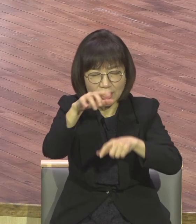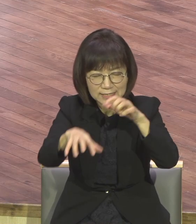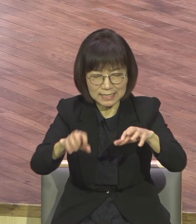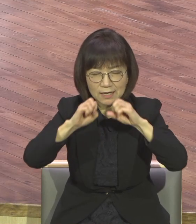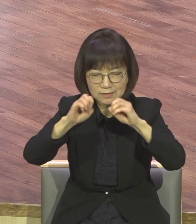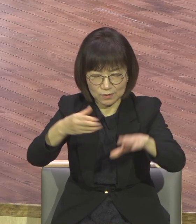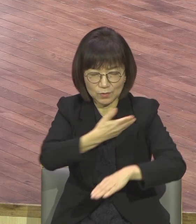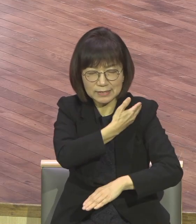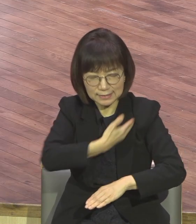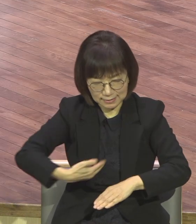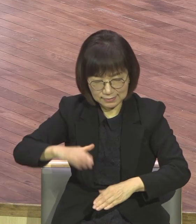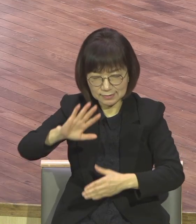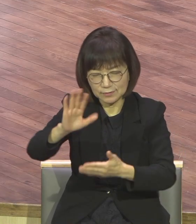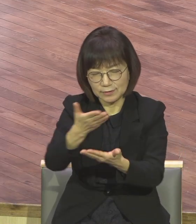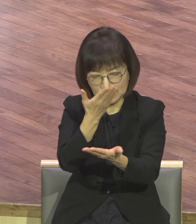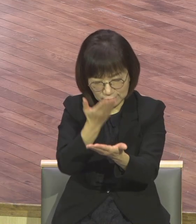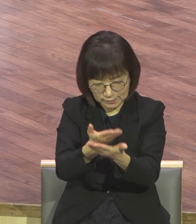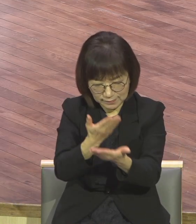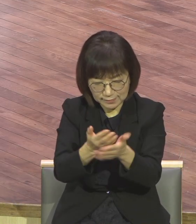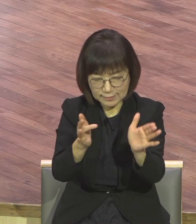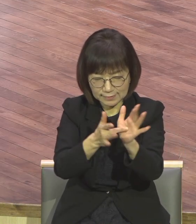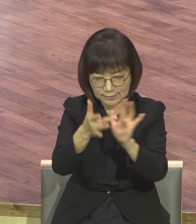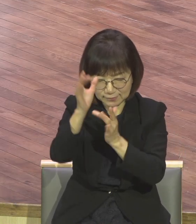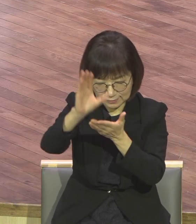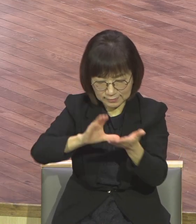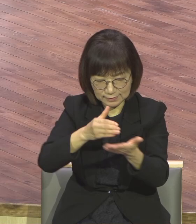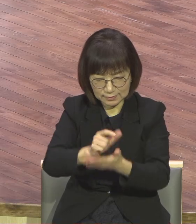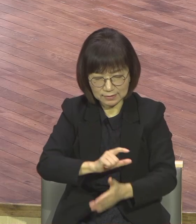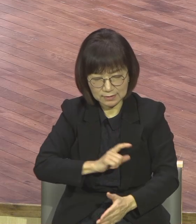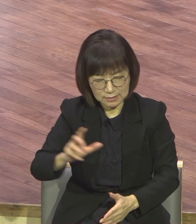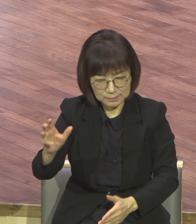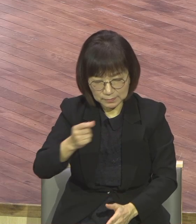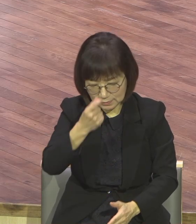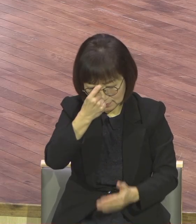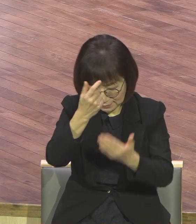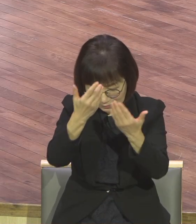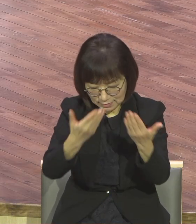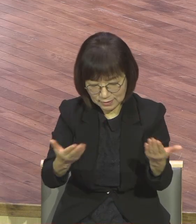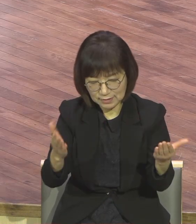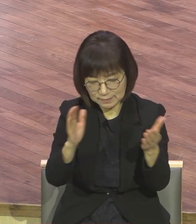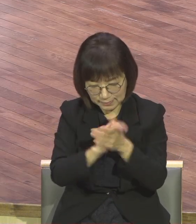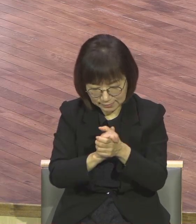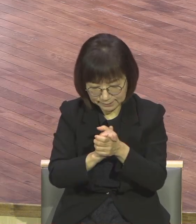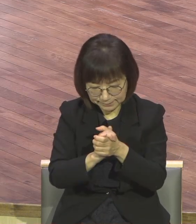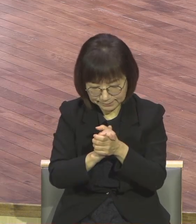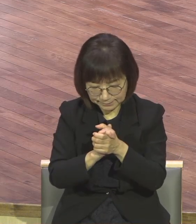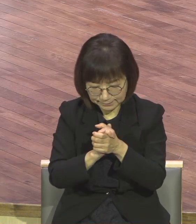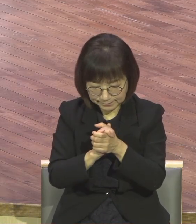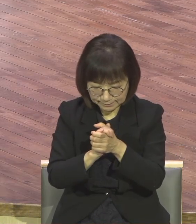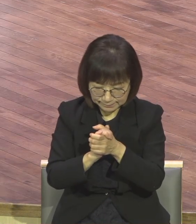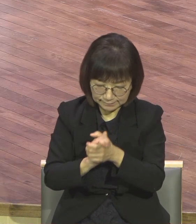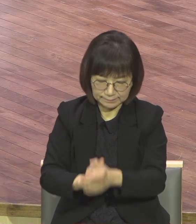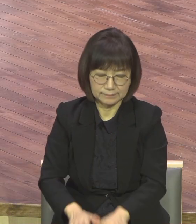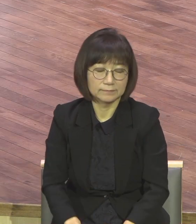제자들이 되게 하여 주옵소서. 예수의 이름 받들어 기도합니다. 아멘.